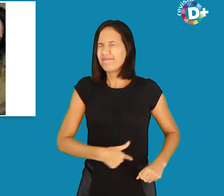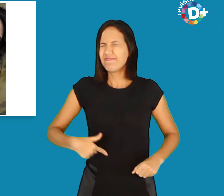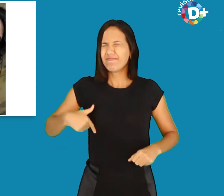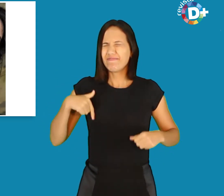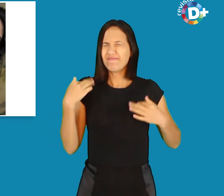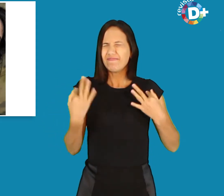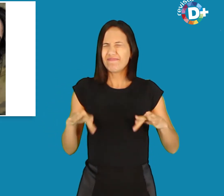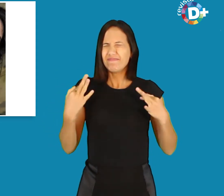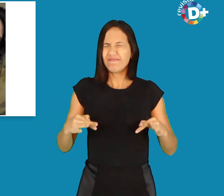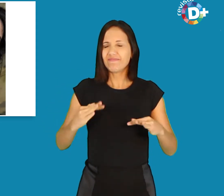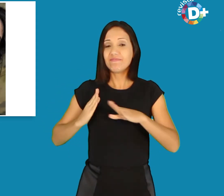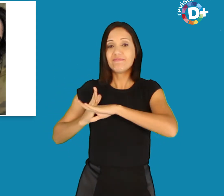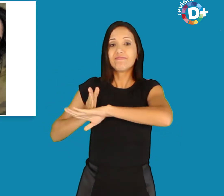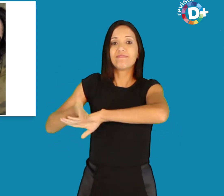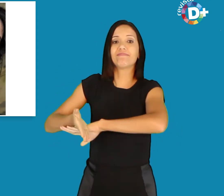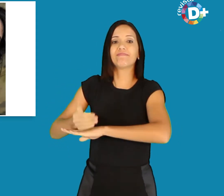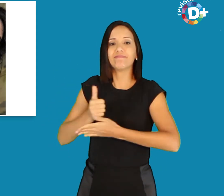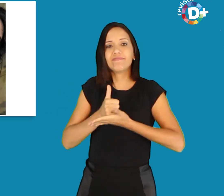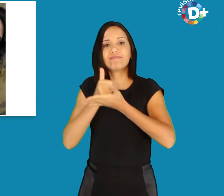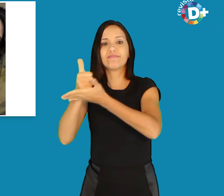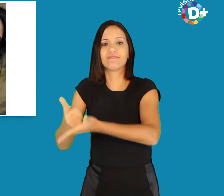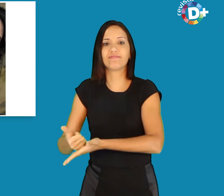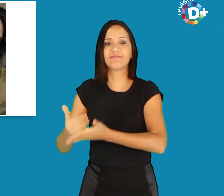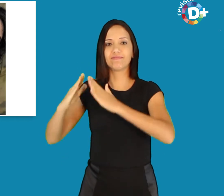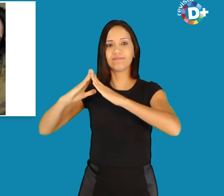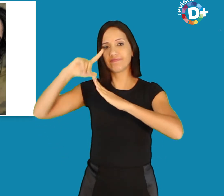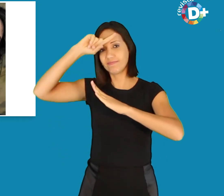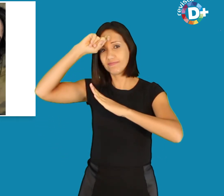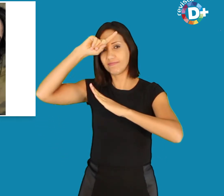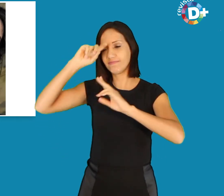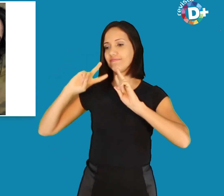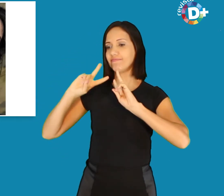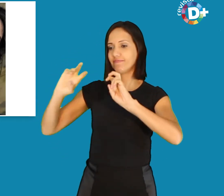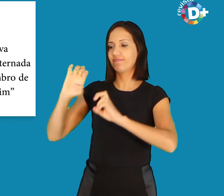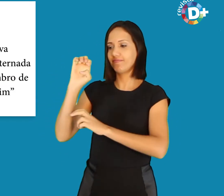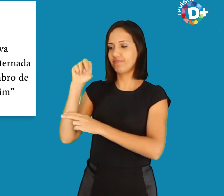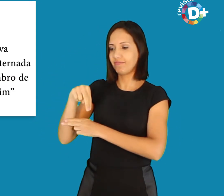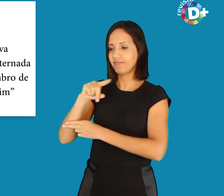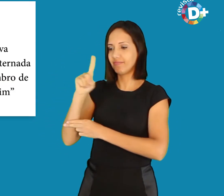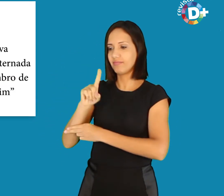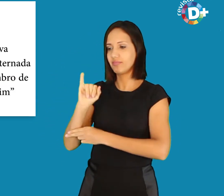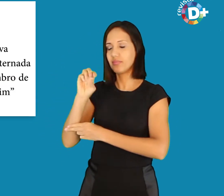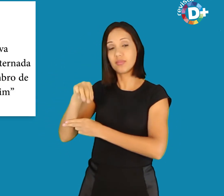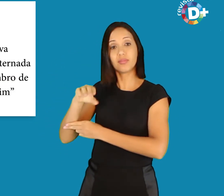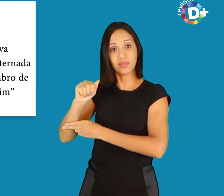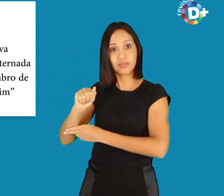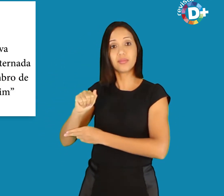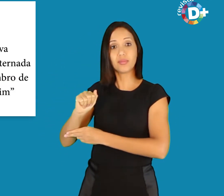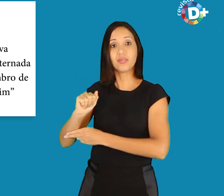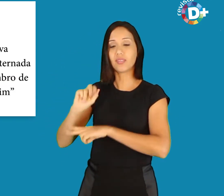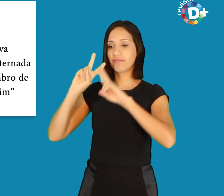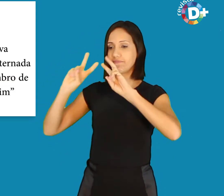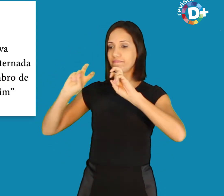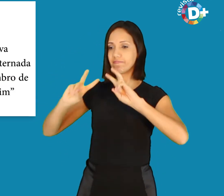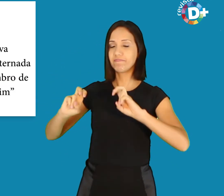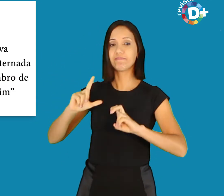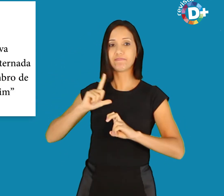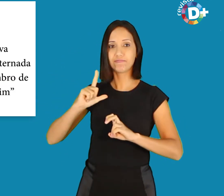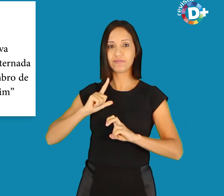fortes dores no peito foi levado ao pronto-socorro notaram uma enzima em dos exames pois eu estava